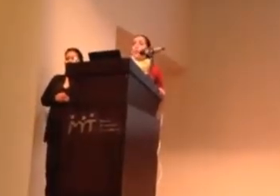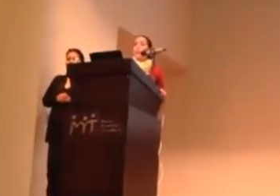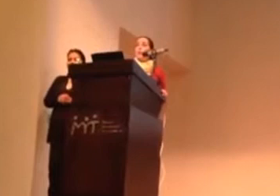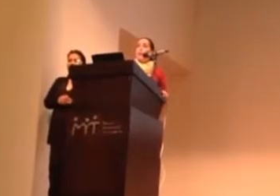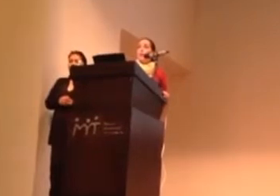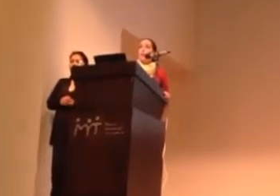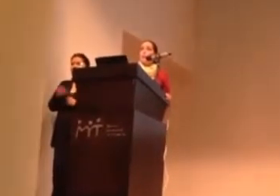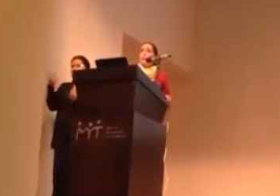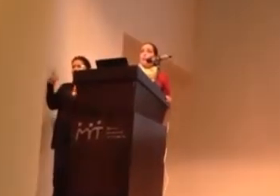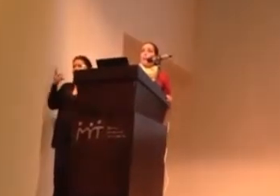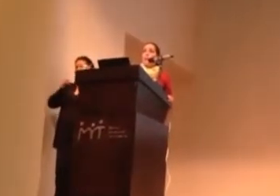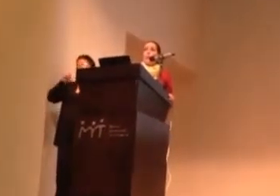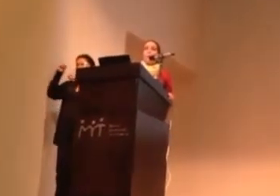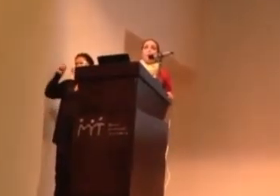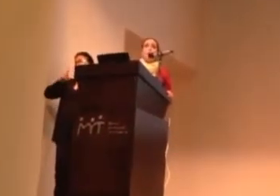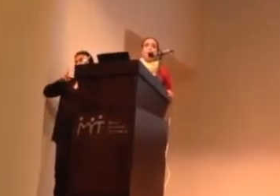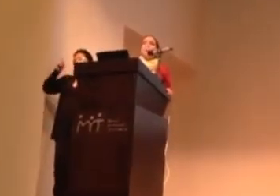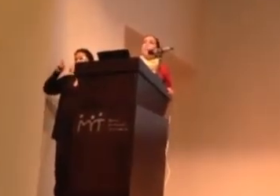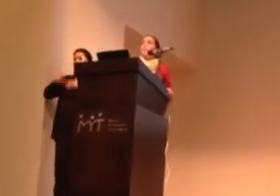¿Alguna pregunta hasta aquí?